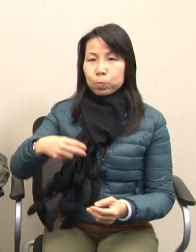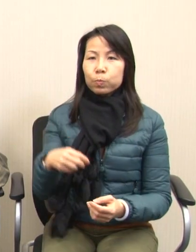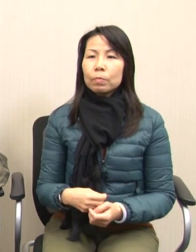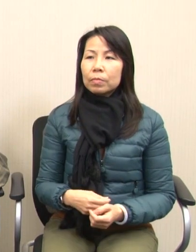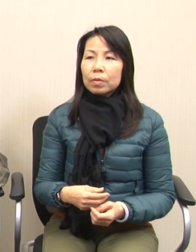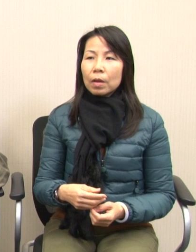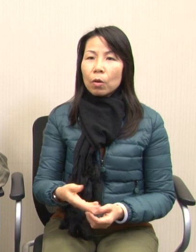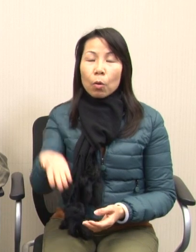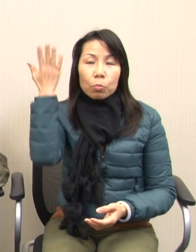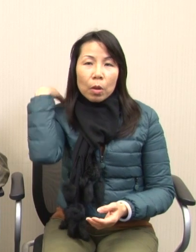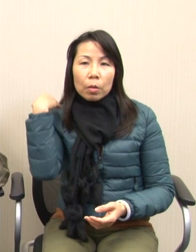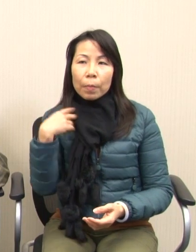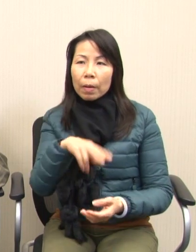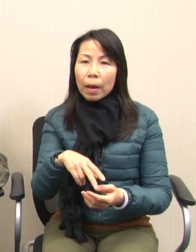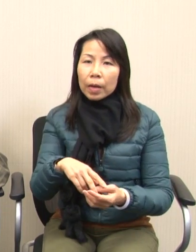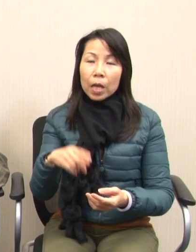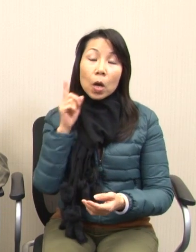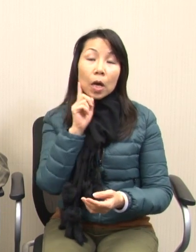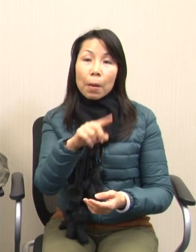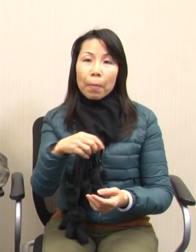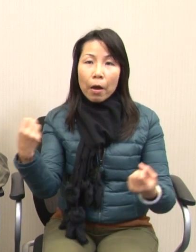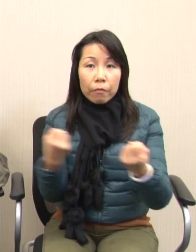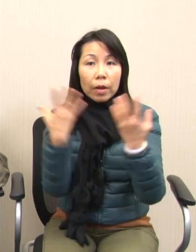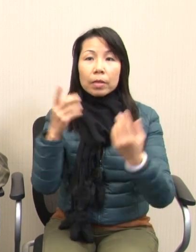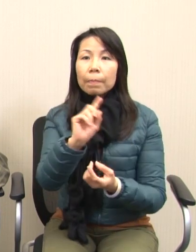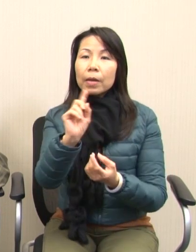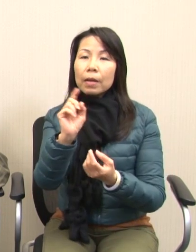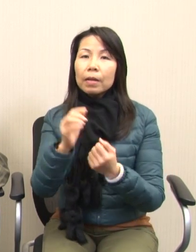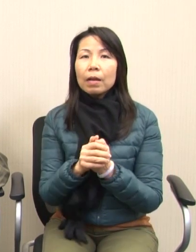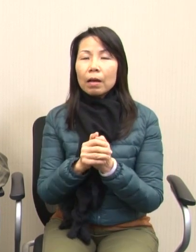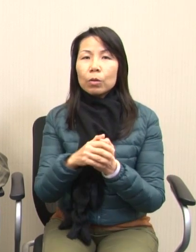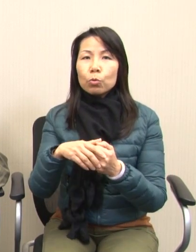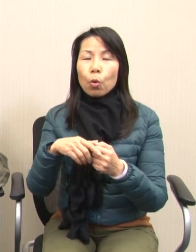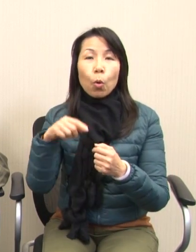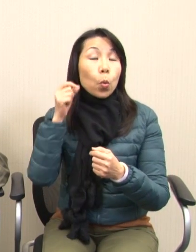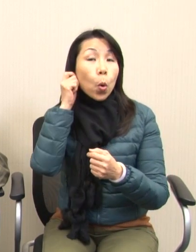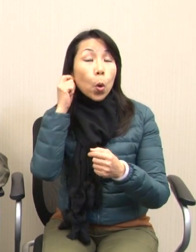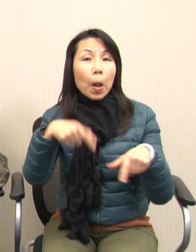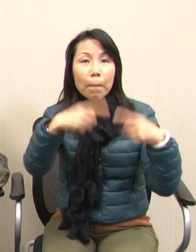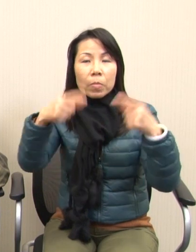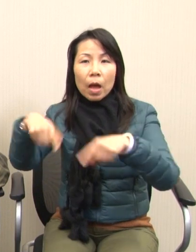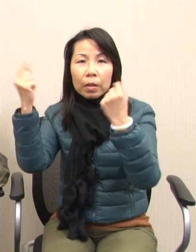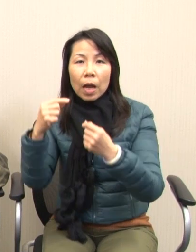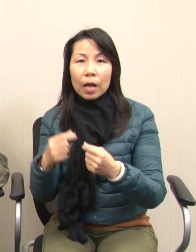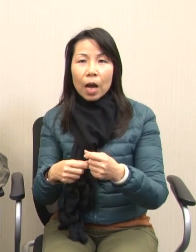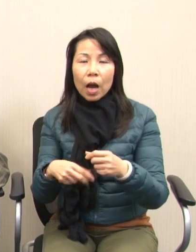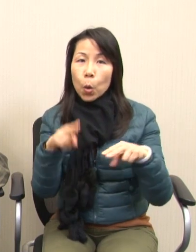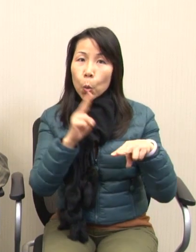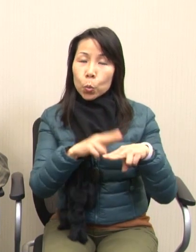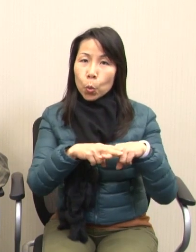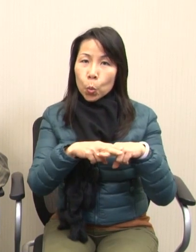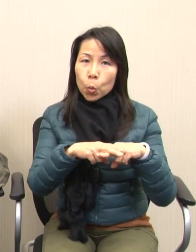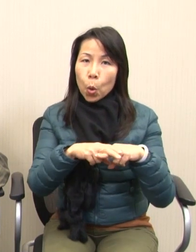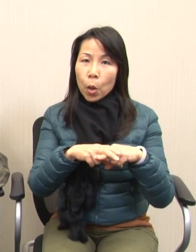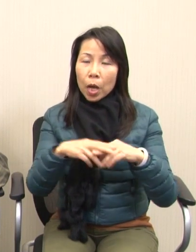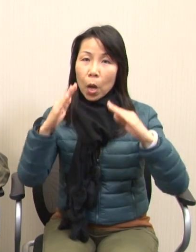下究竟依个礼拜发生咗啲咩事。咁当依个礼拜除咗系依一个林郑月娥因为嗰个故宫嘅事件啦，即系基本上不断出嚟解